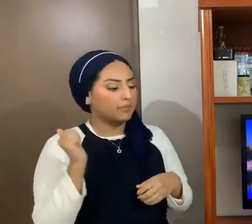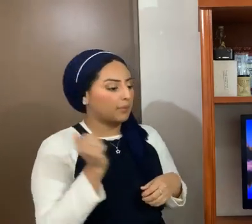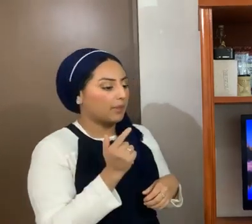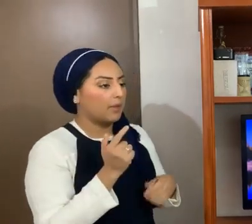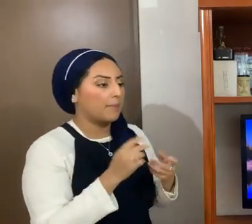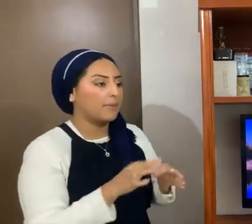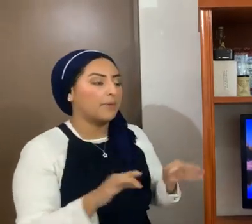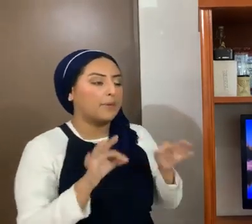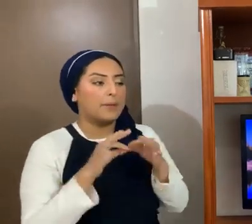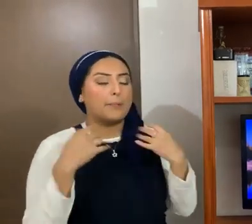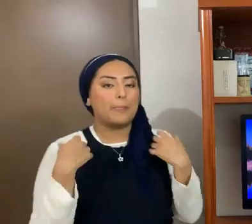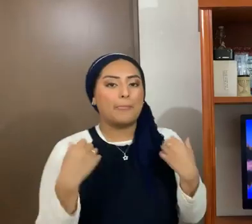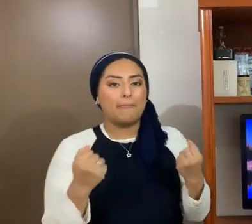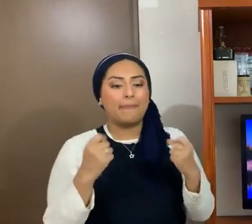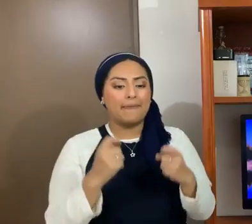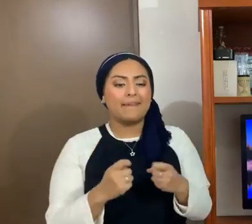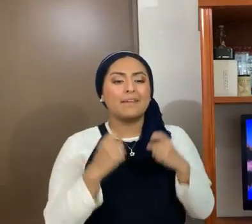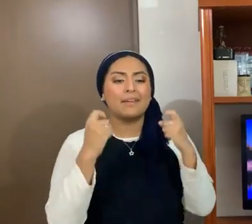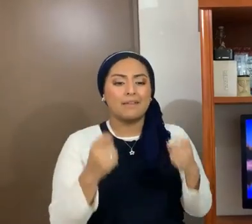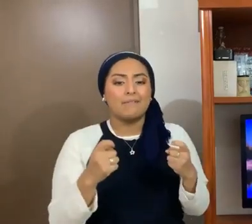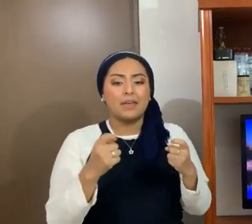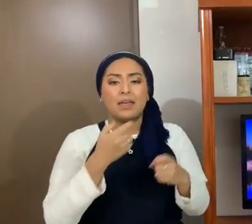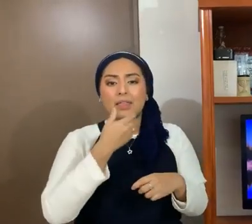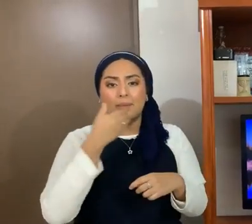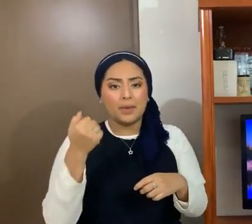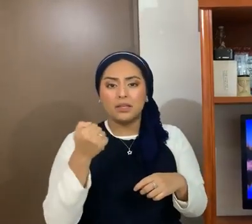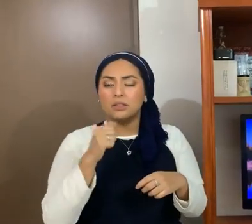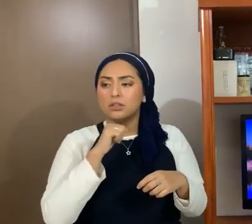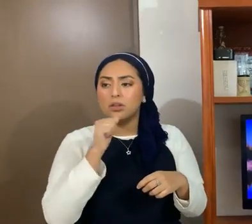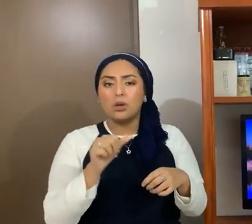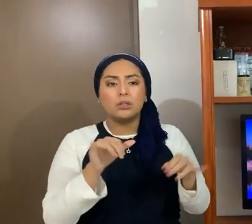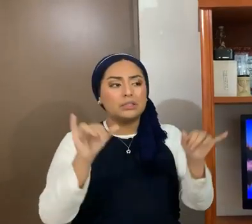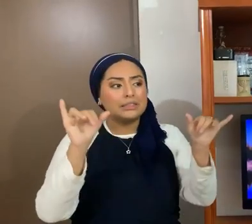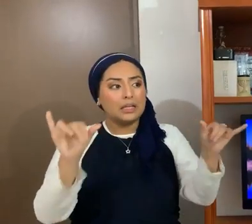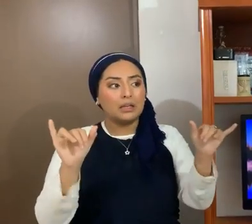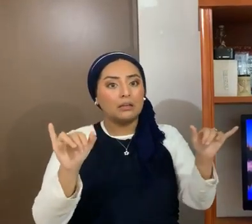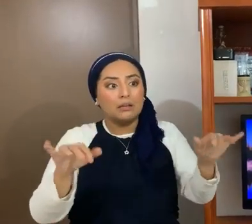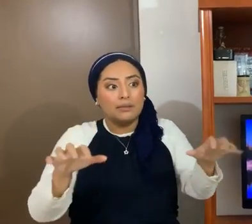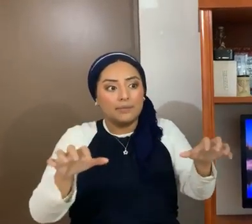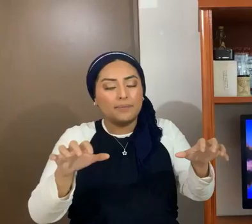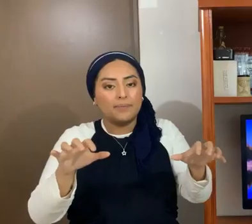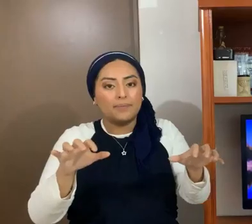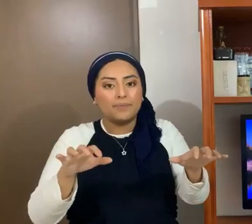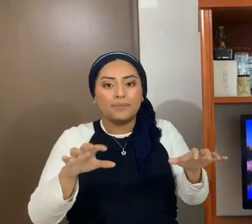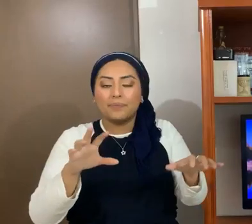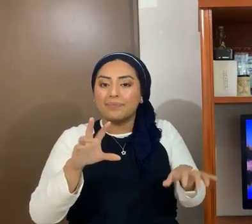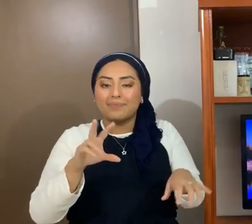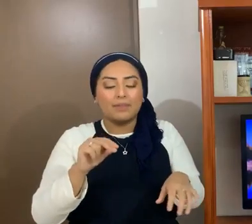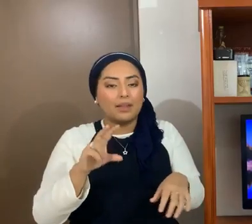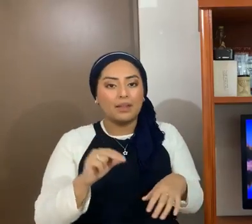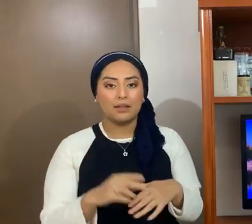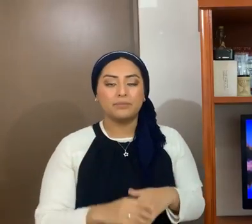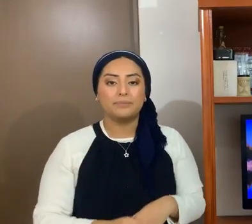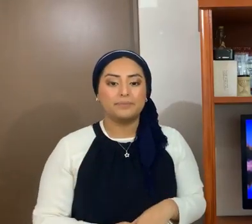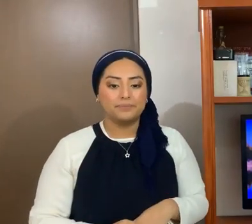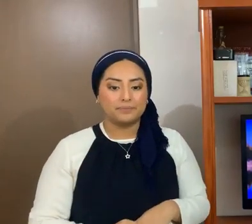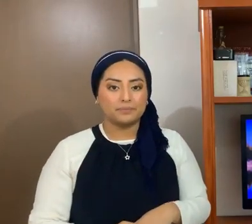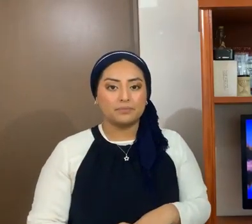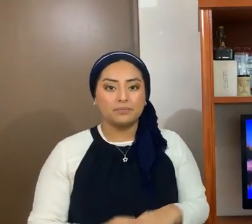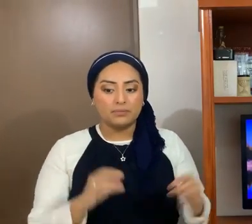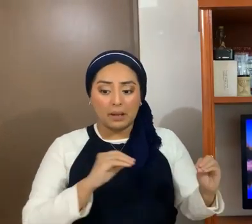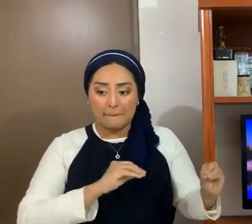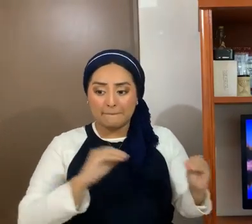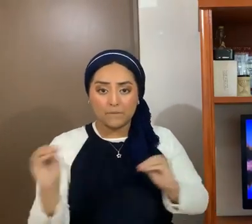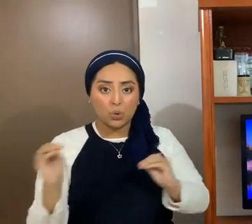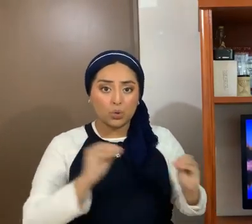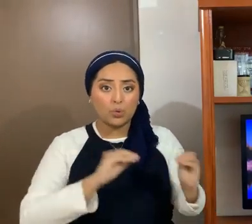hay que esforzarnos. Hay que dar lo mejor, no te quedes estático, el agua estancada se echa a perder, muévete,